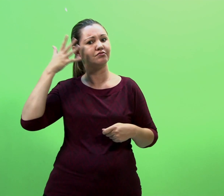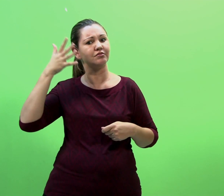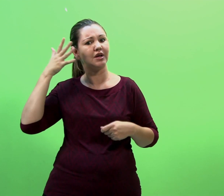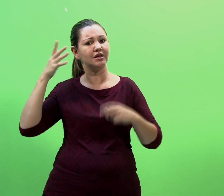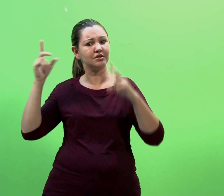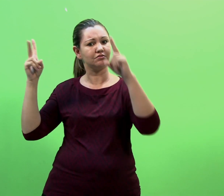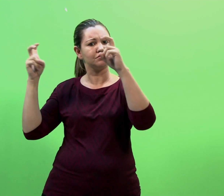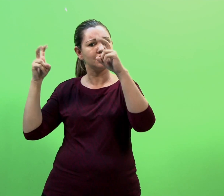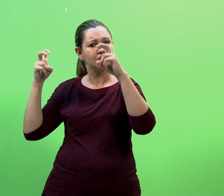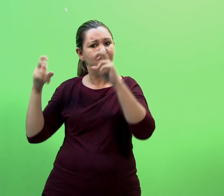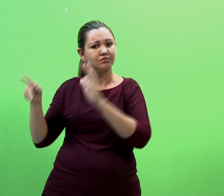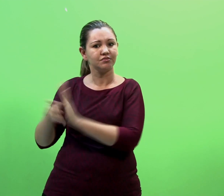4.